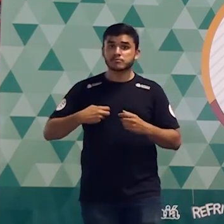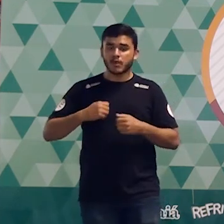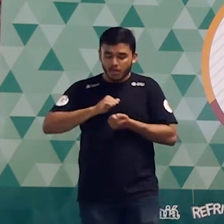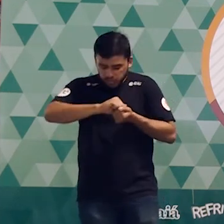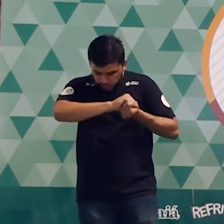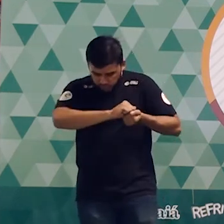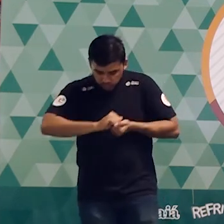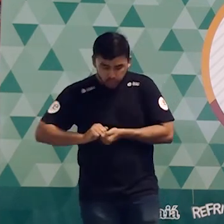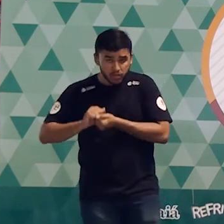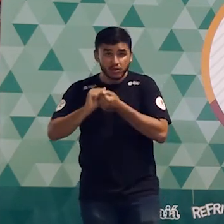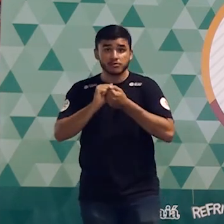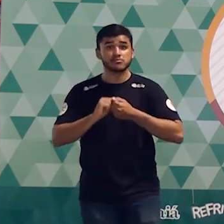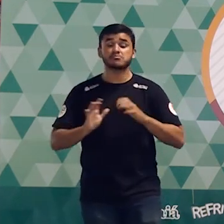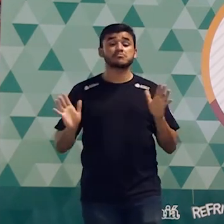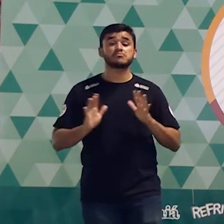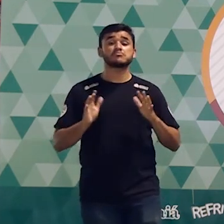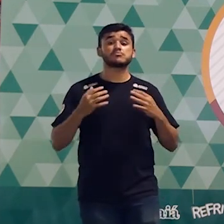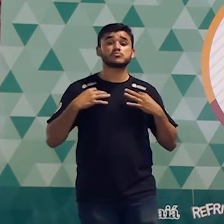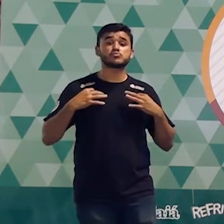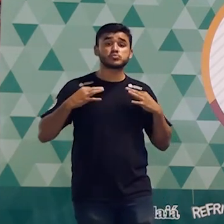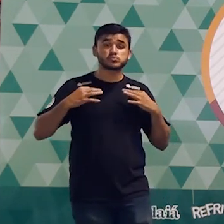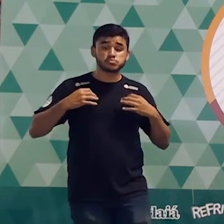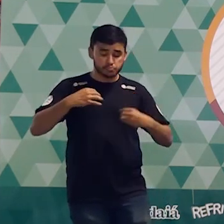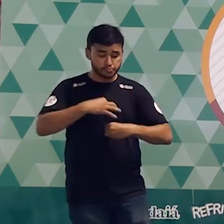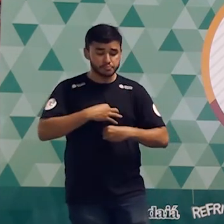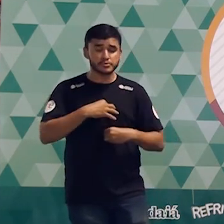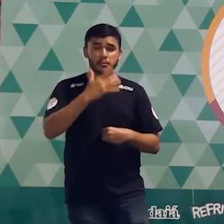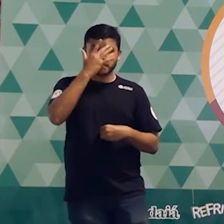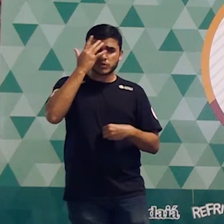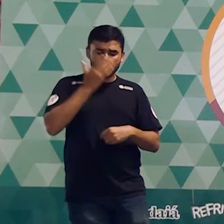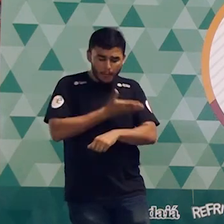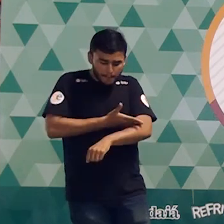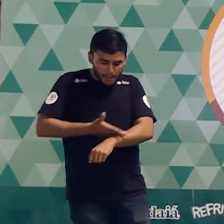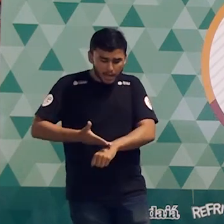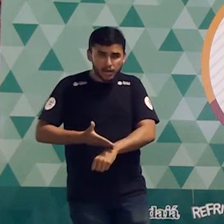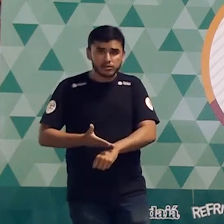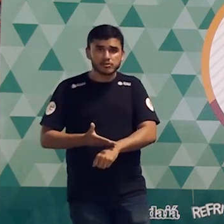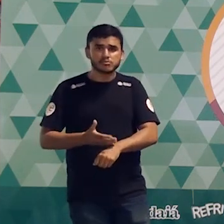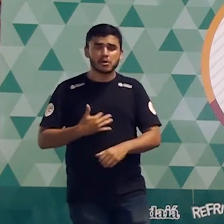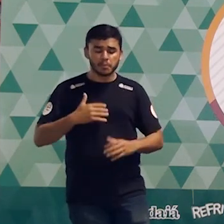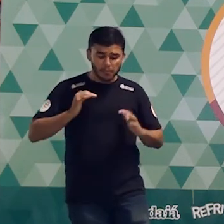lavava. Por quê? Porque um cara de jaleco branco era um médico inexperiente. E se um médico